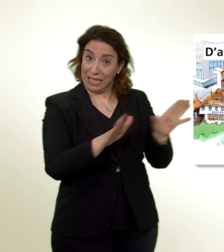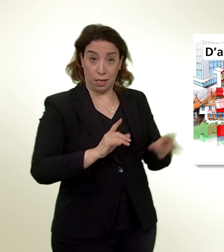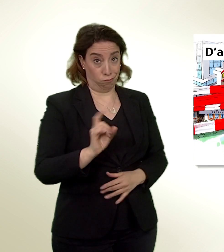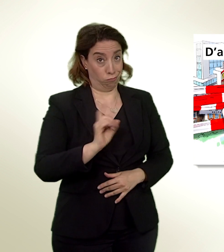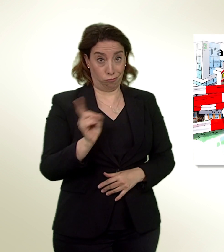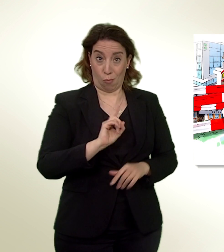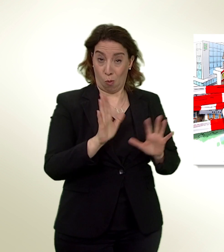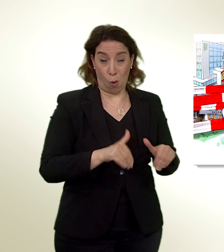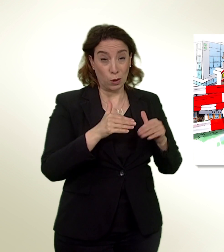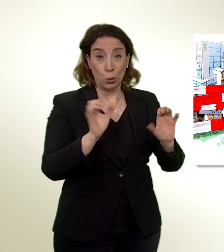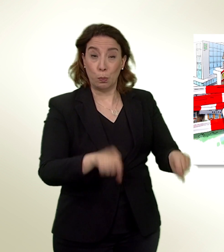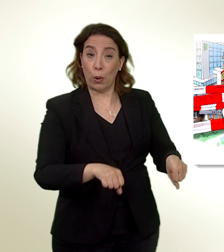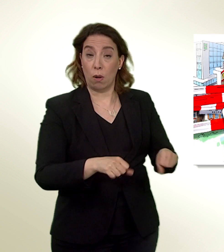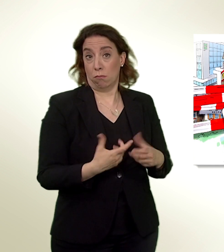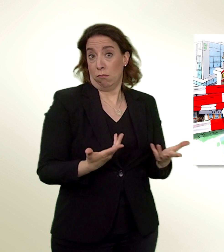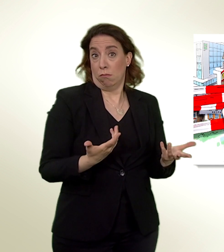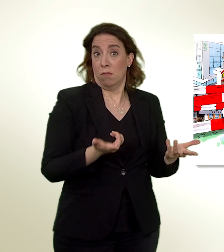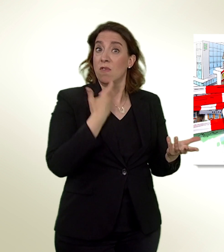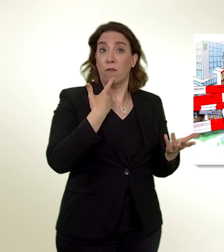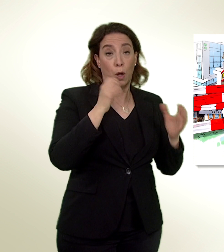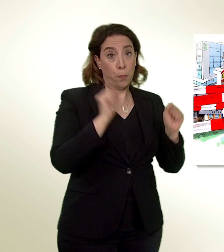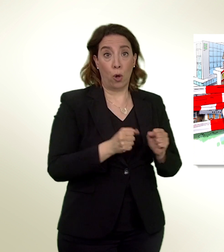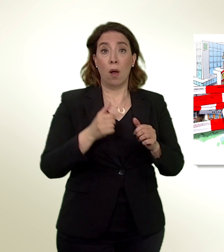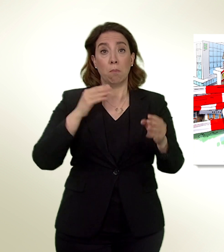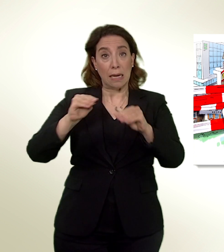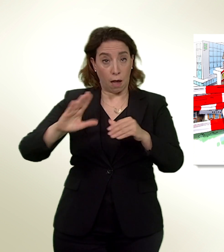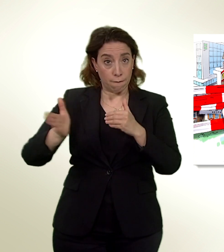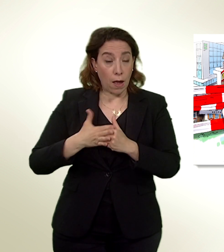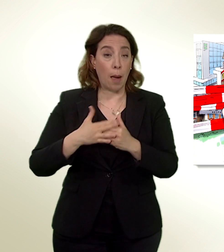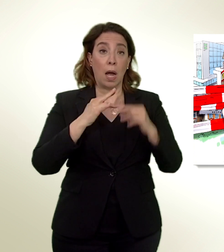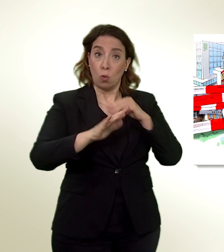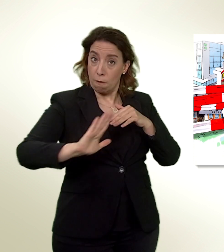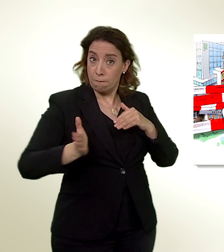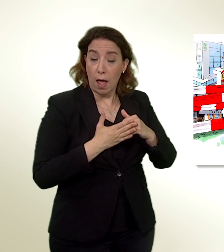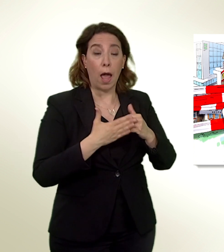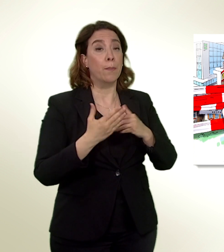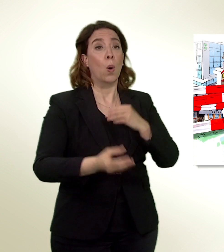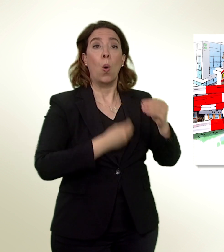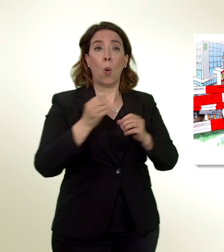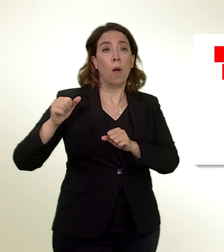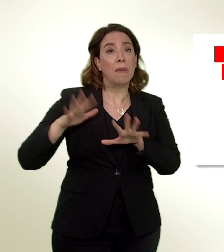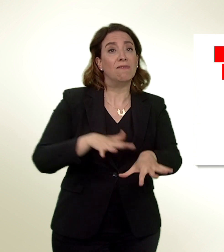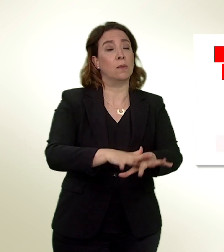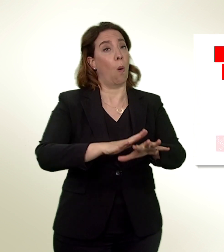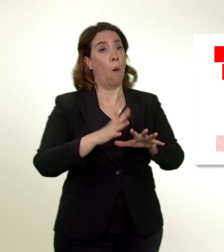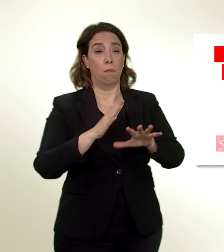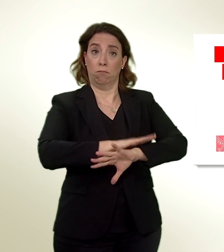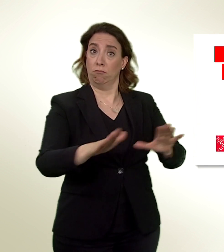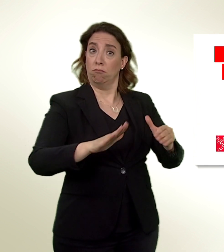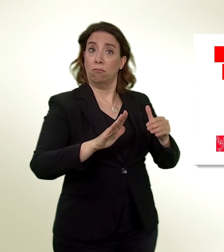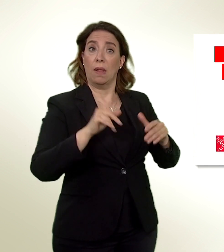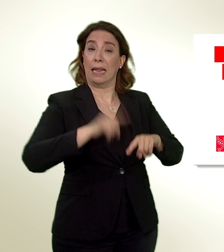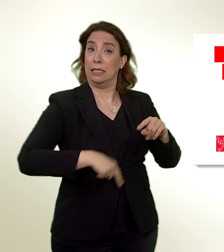loi sur les épidémies. Il pourra donc toujours fermer les magasins ou les restaurants ou interdire les manifestations. Le